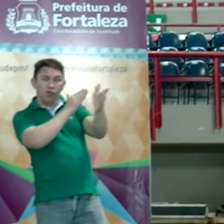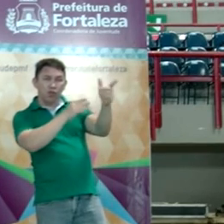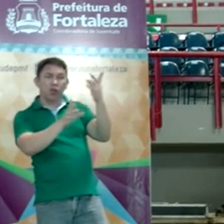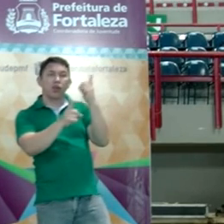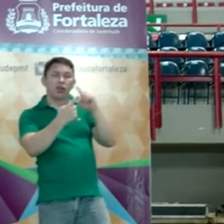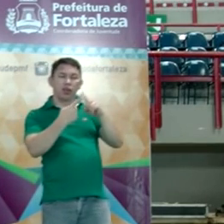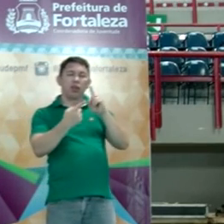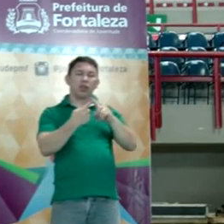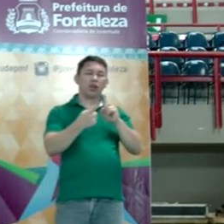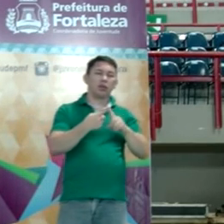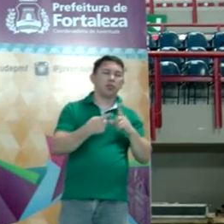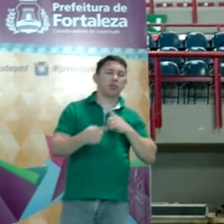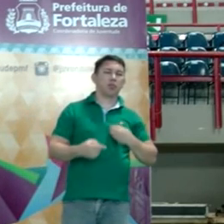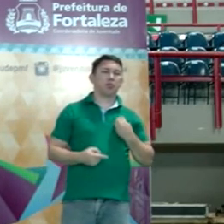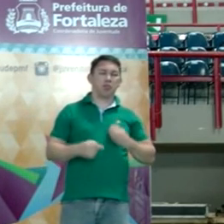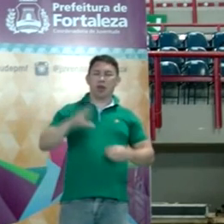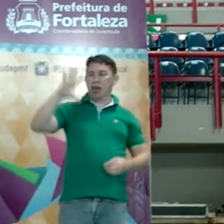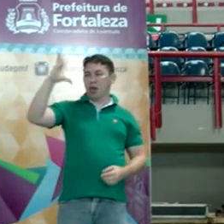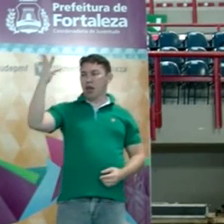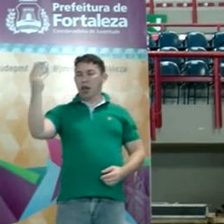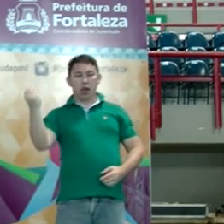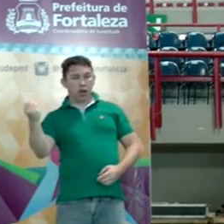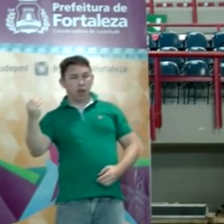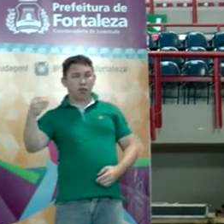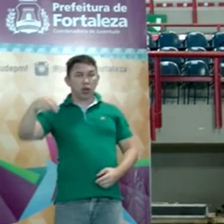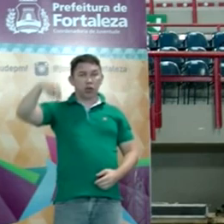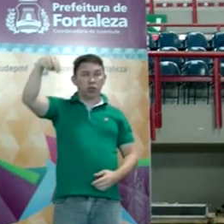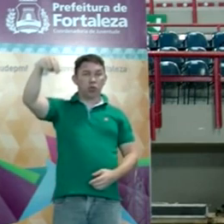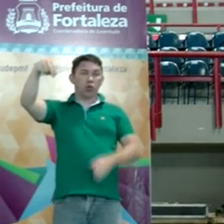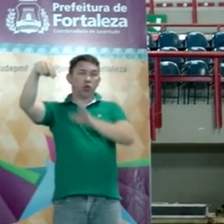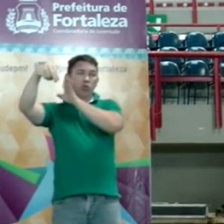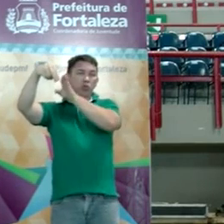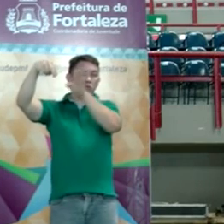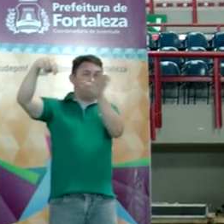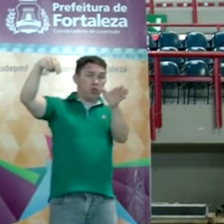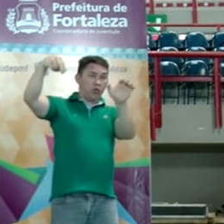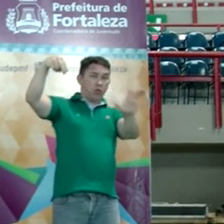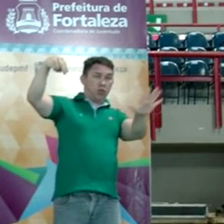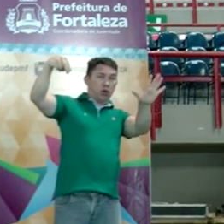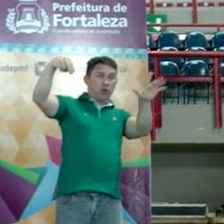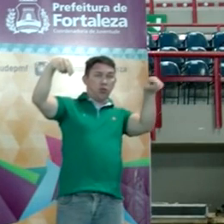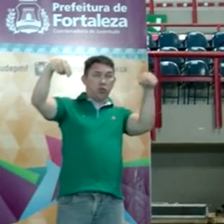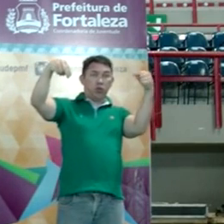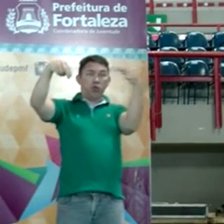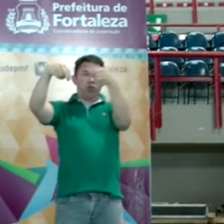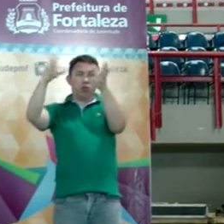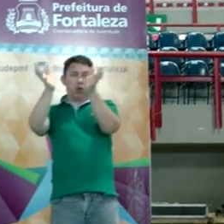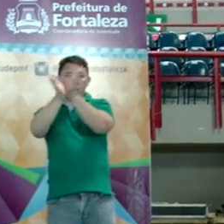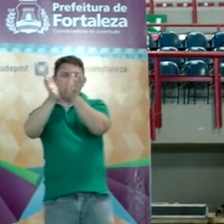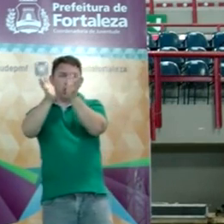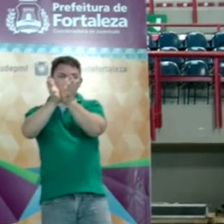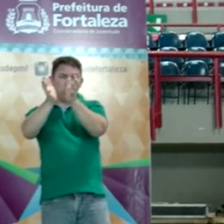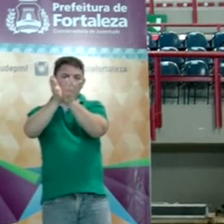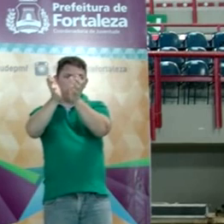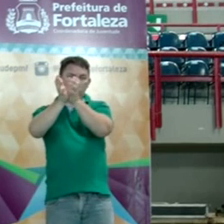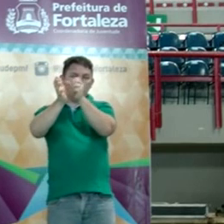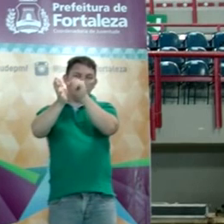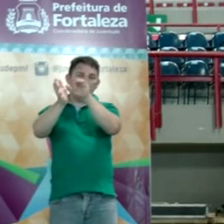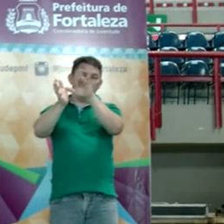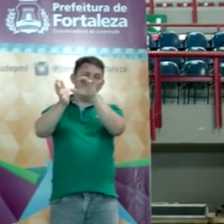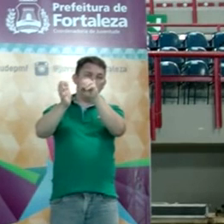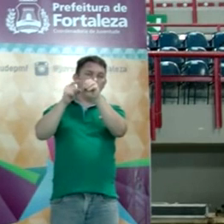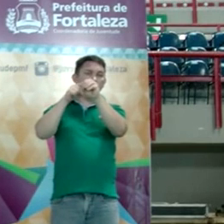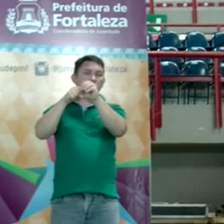norte da África, em busca de uma melhoria de vida. No caso dos sírios em especial, eles